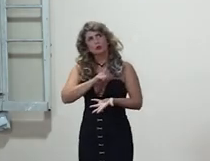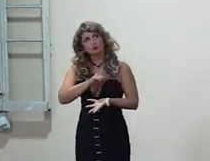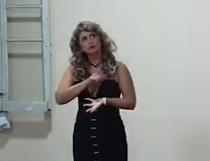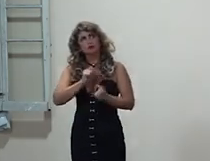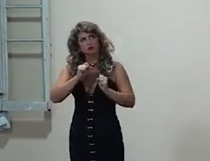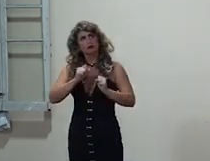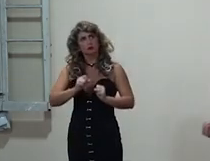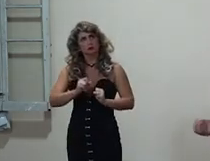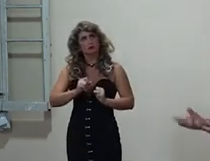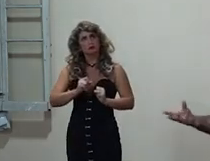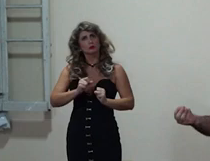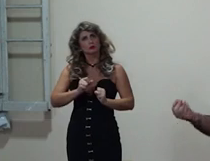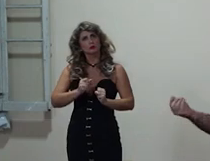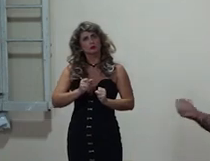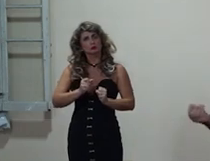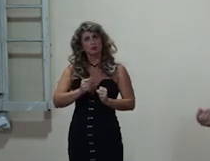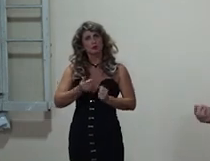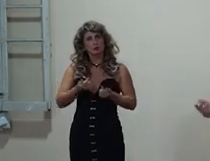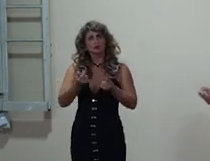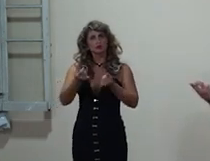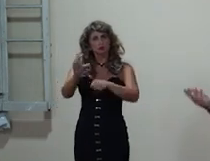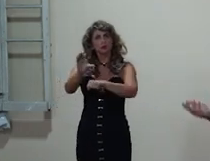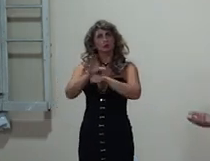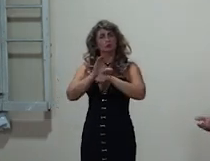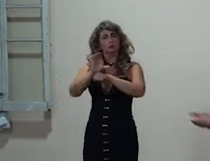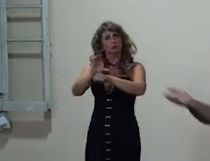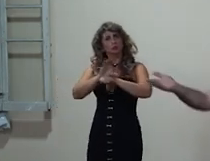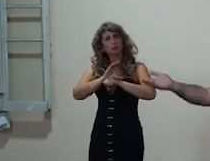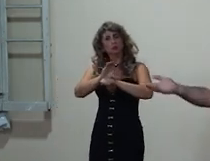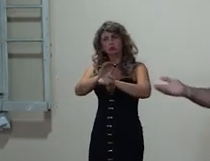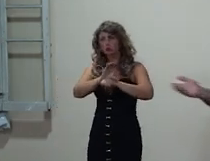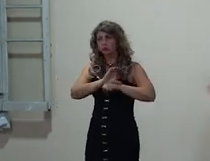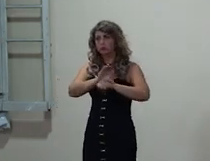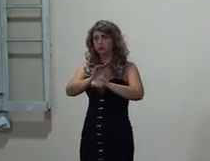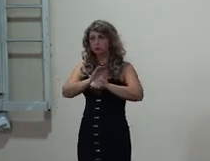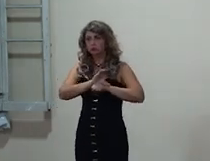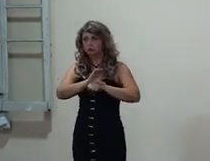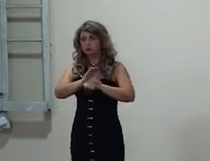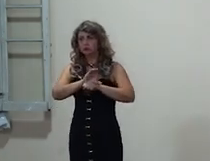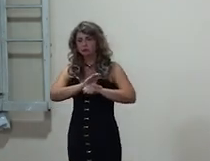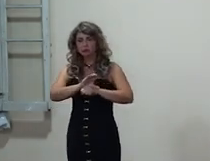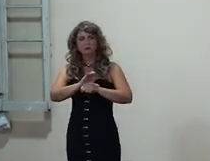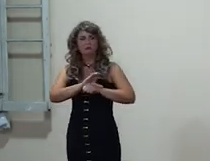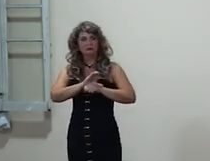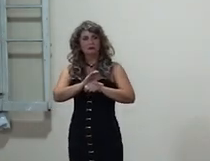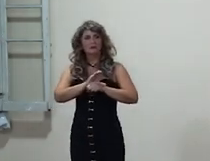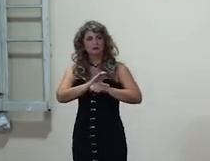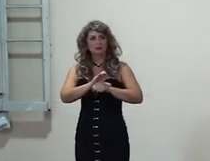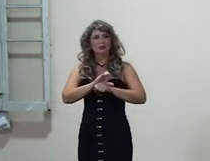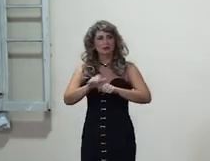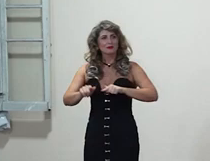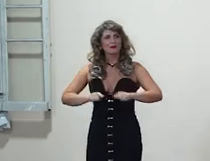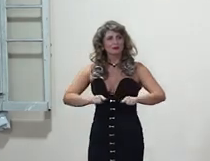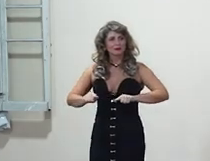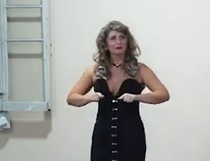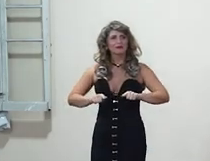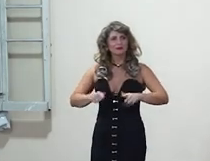poder, dinheiro, maçória, quem sabe o que eu estou falando, primo, maçória, né,